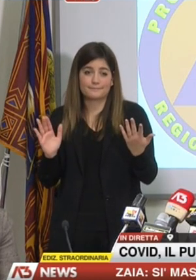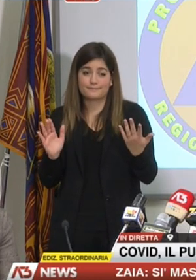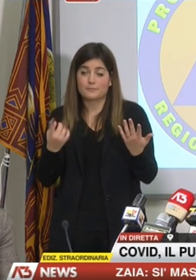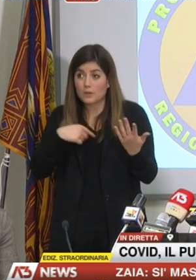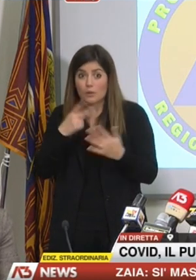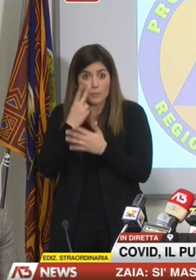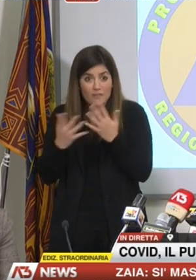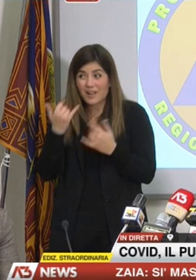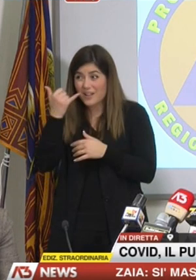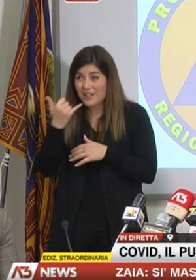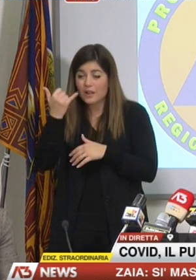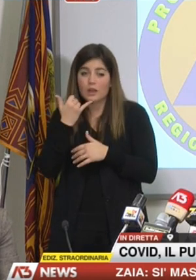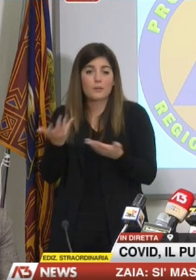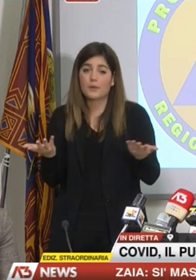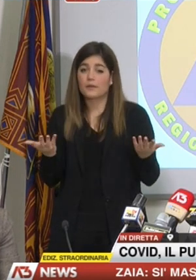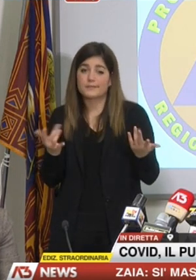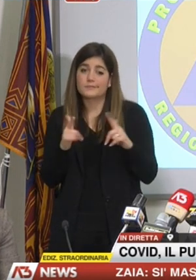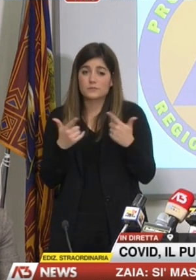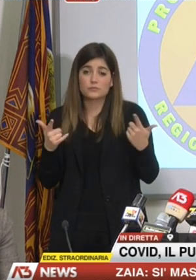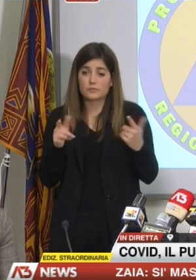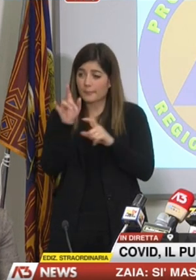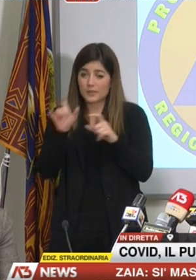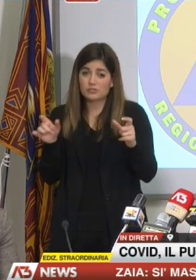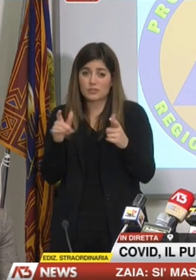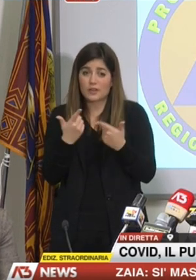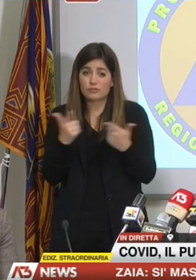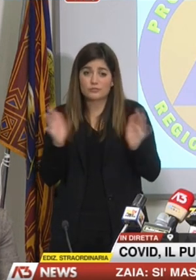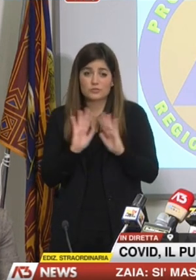Ma siamo coscienti del sacrificio che fanno i nostri lavoratori,